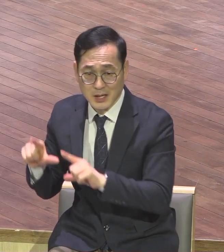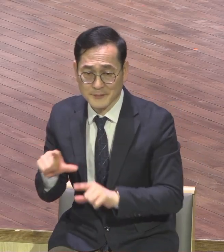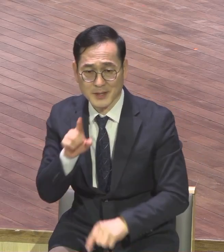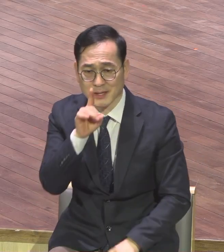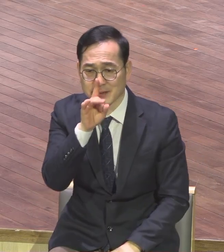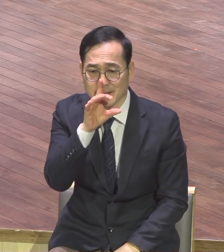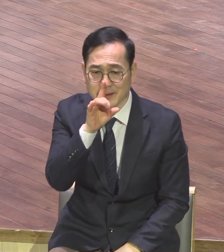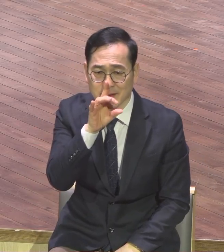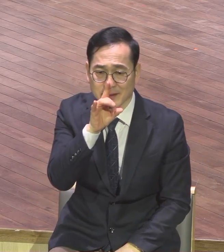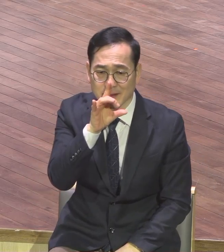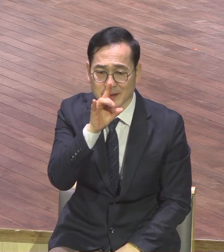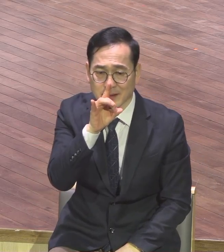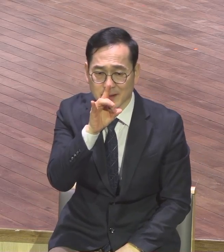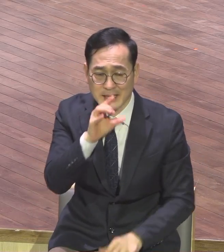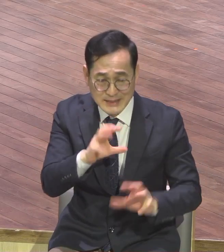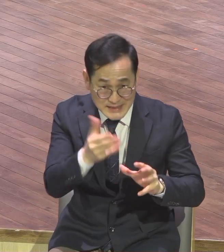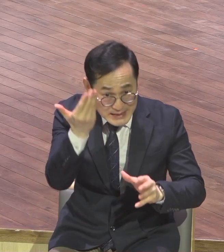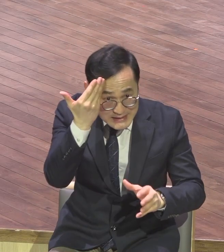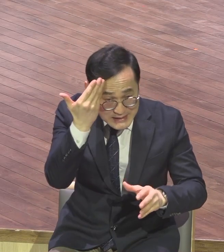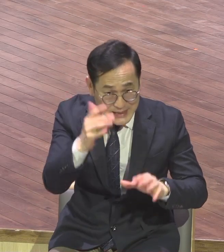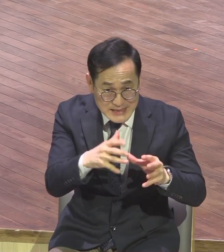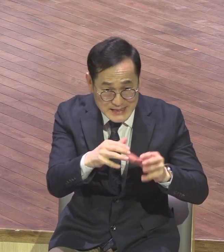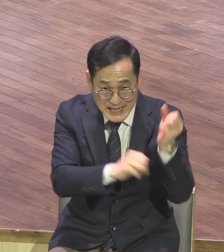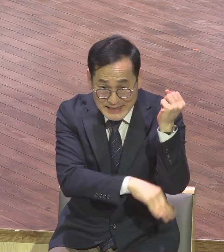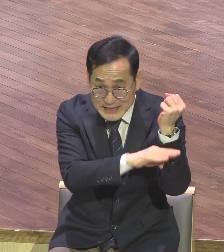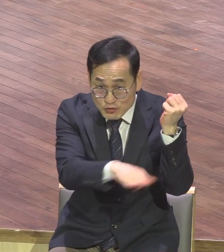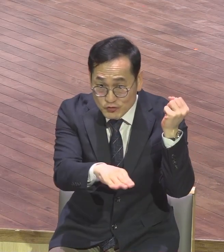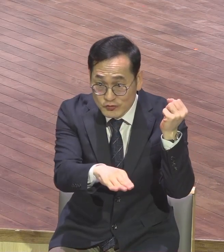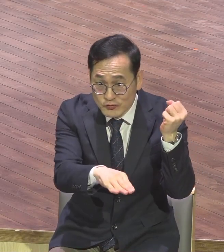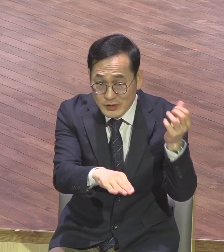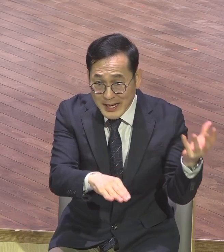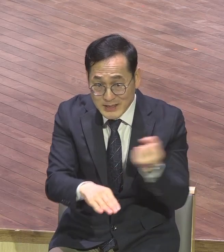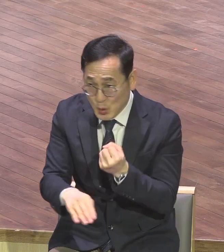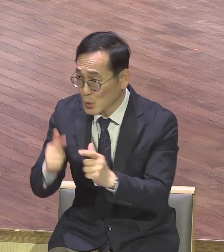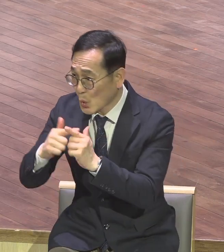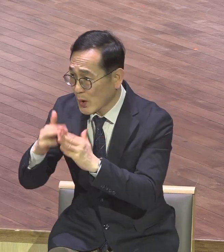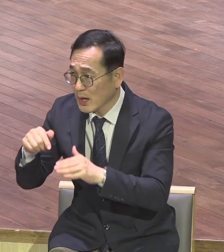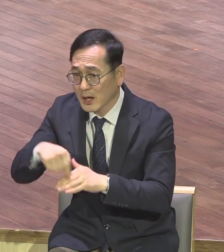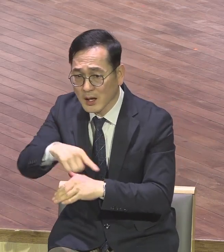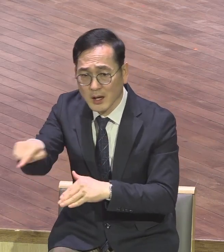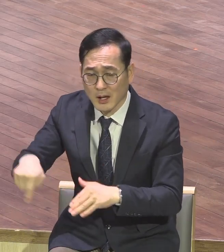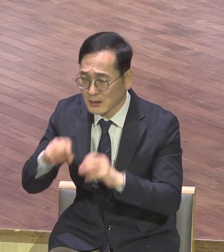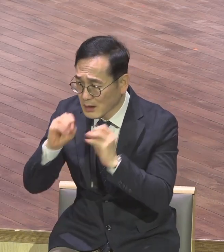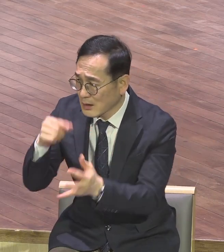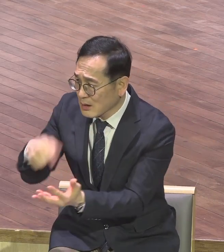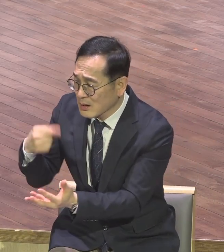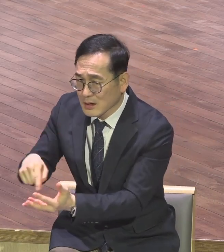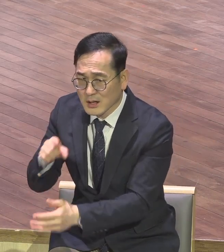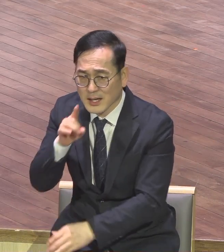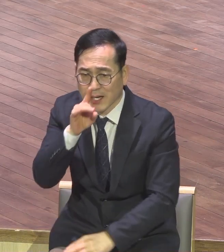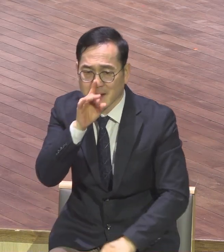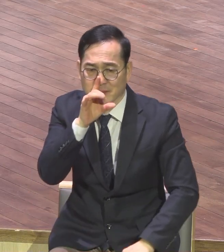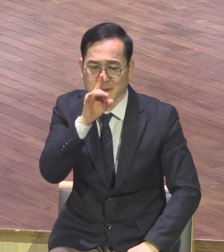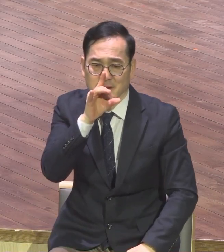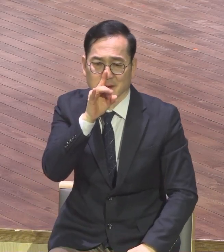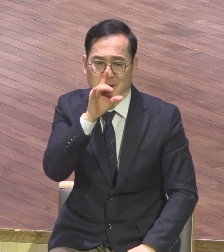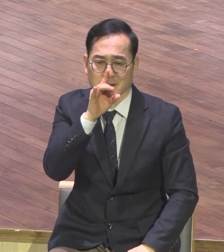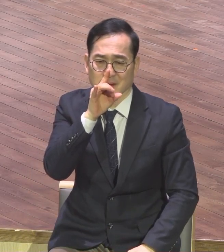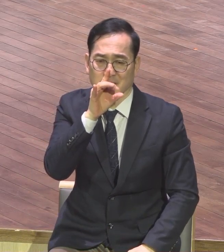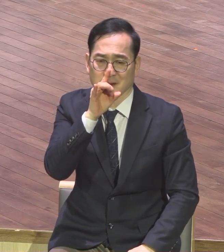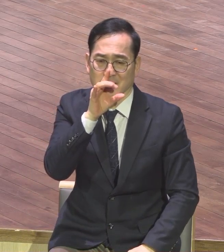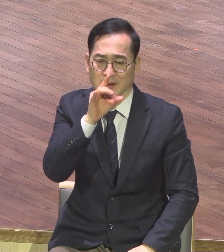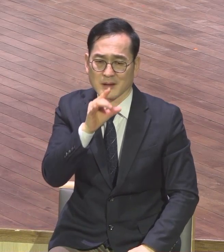가지고. 그럼 하나님의 말씀이 뭘 필요해요? 세상 수준이야. 그 교회에 있으나 집에